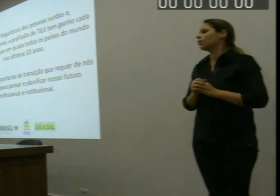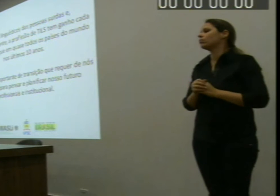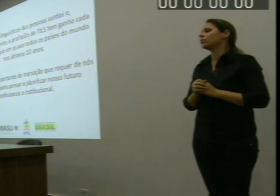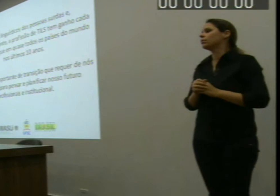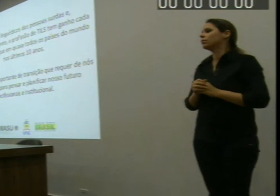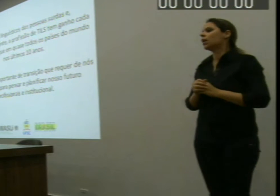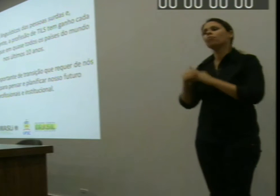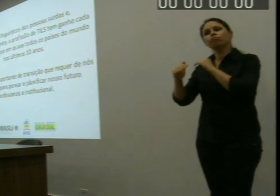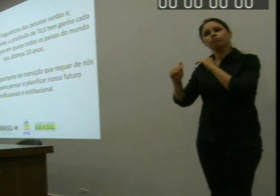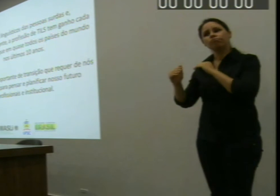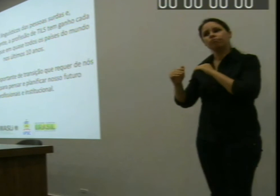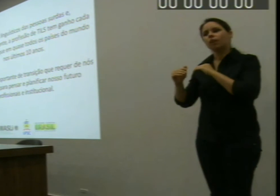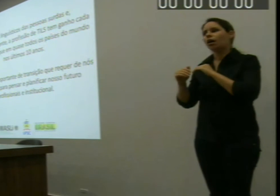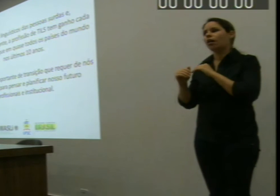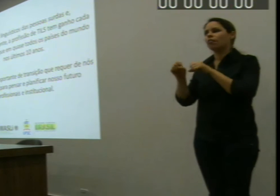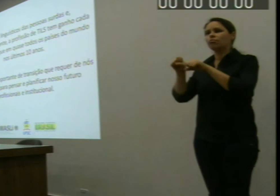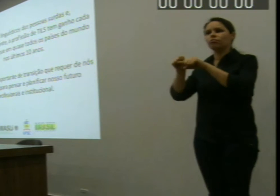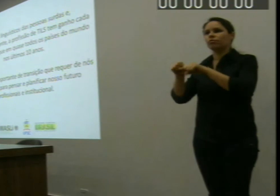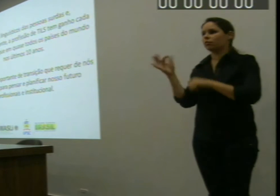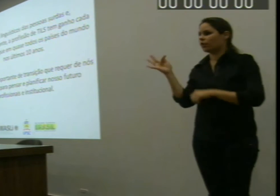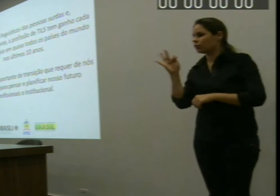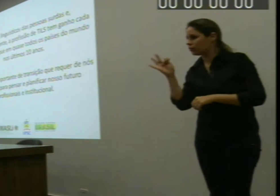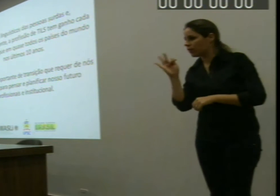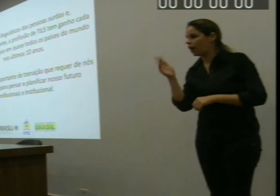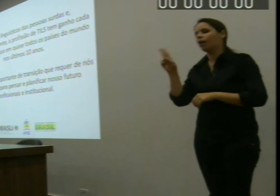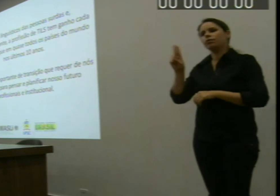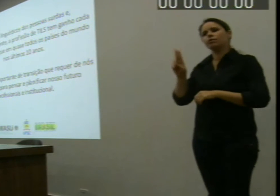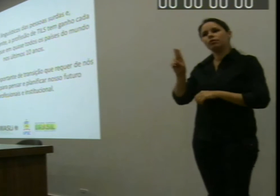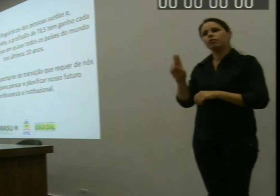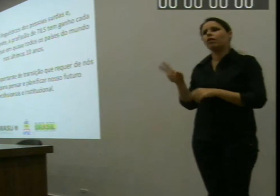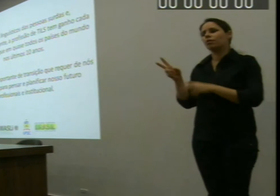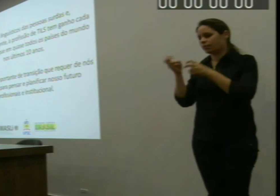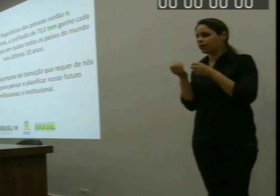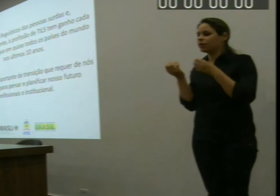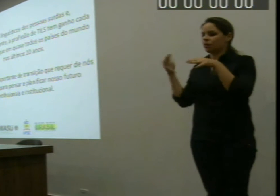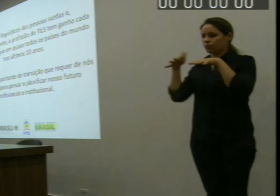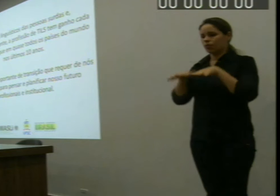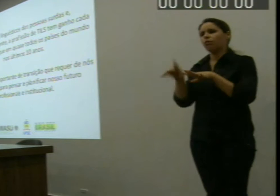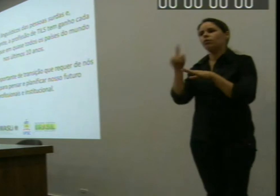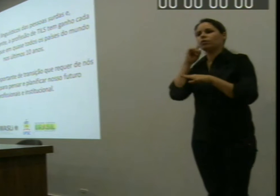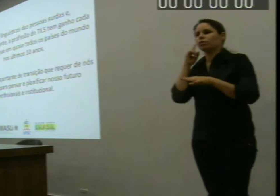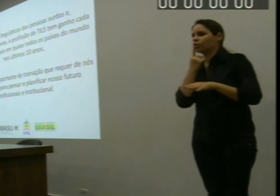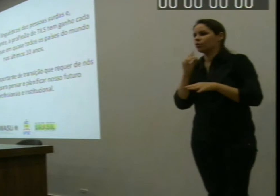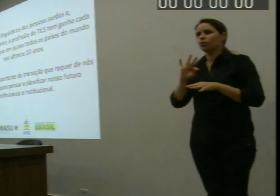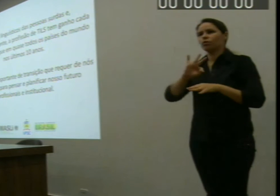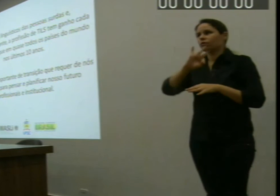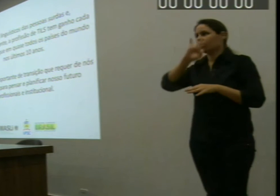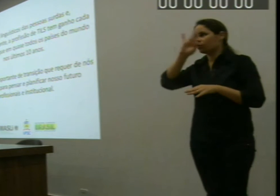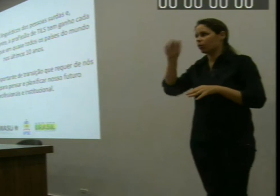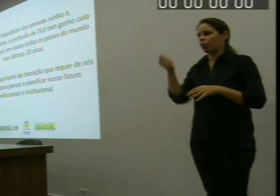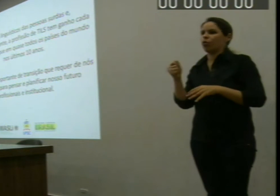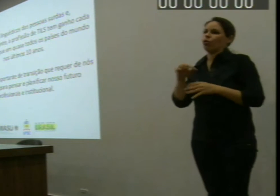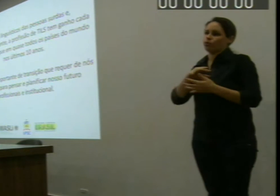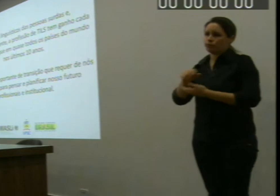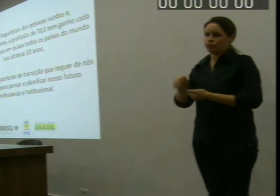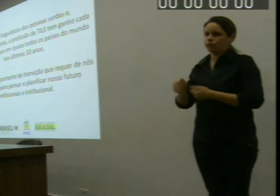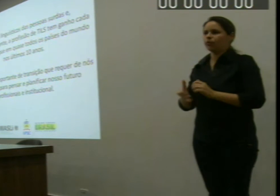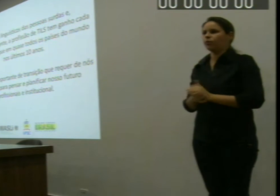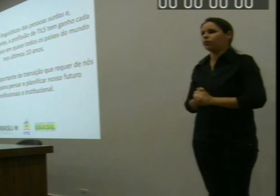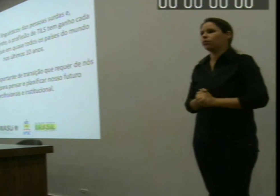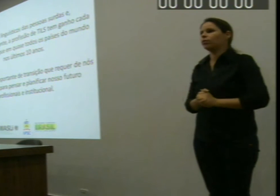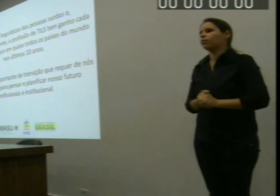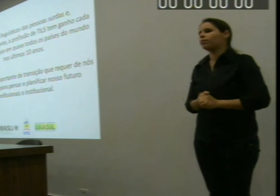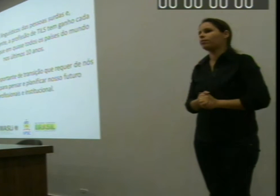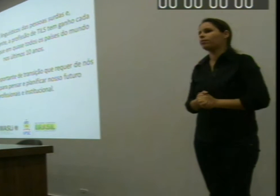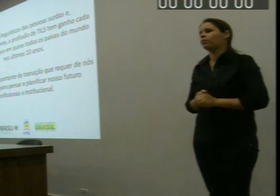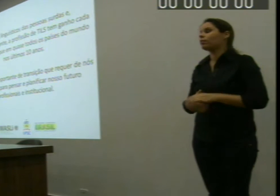crescido por toda parte em todos os países em todos os continentes isso se pode perceber mas e